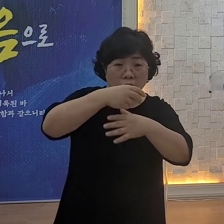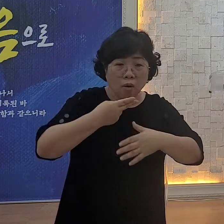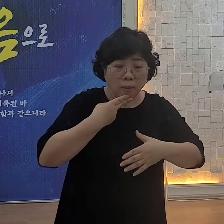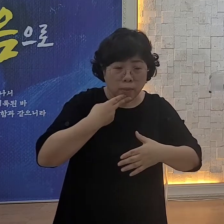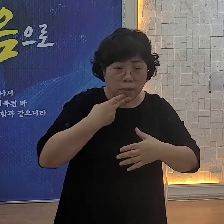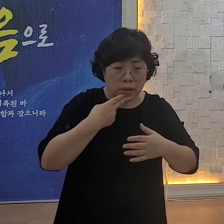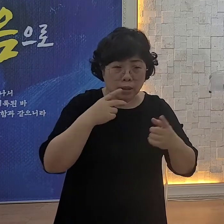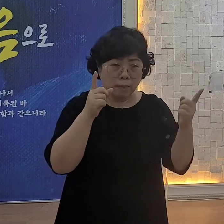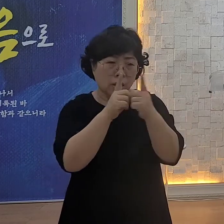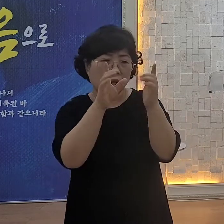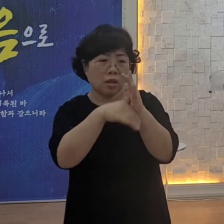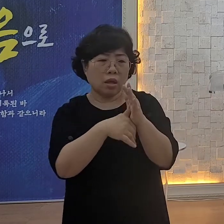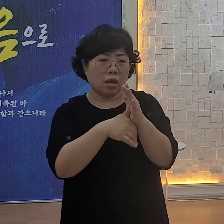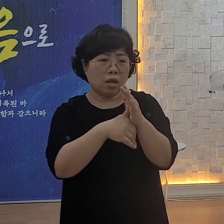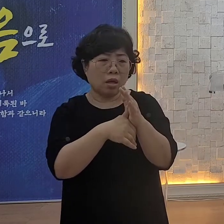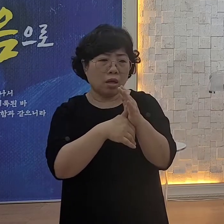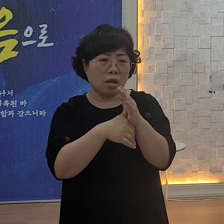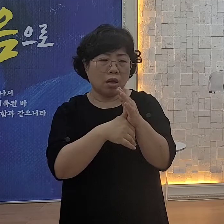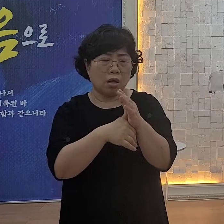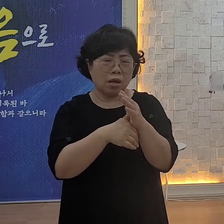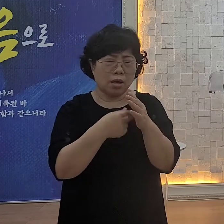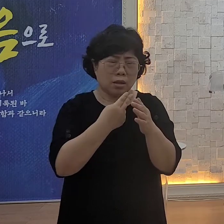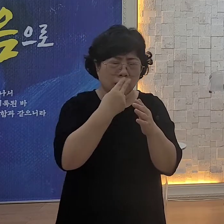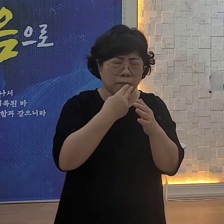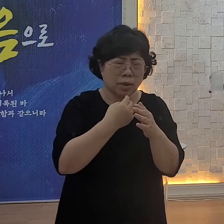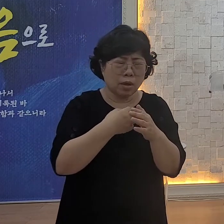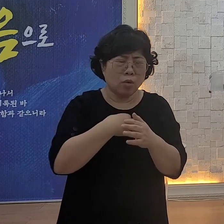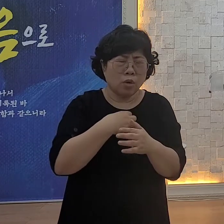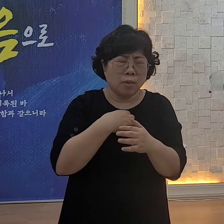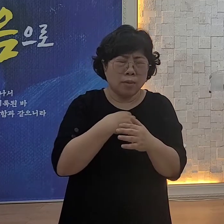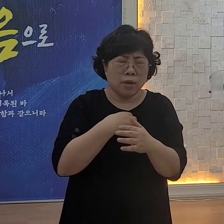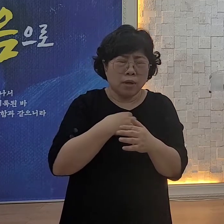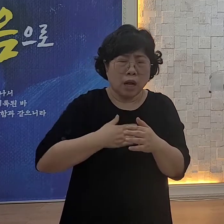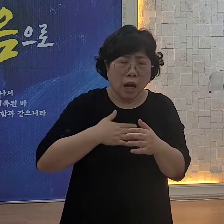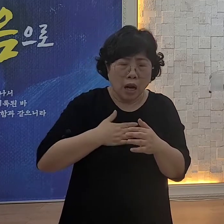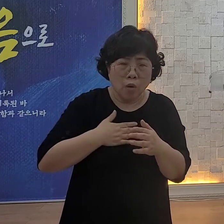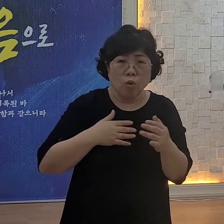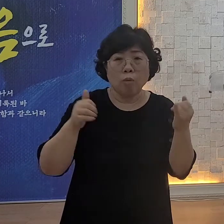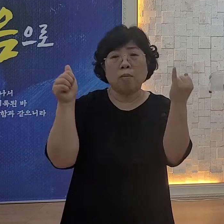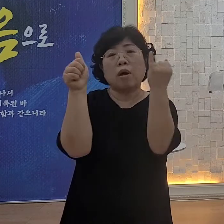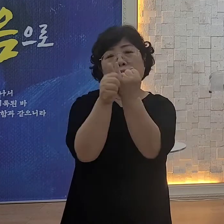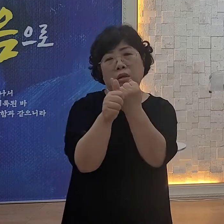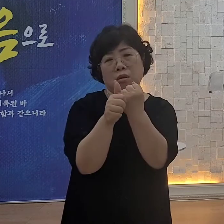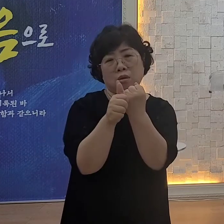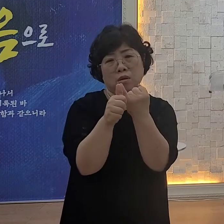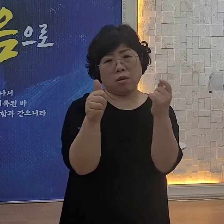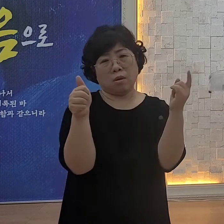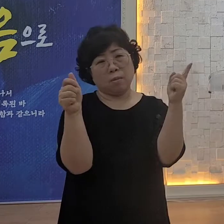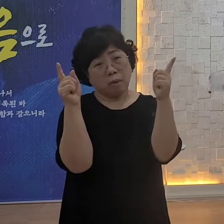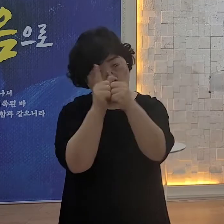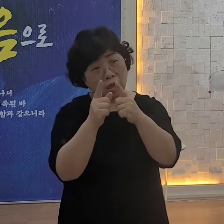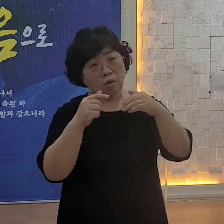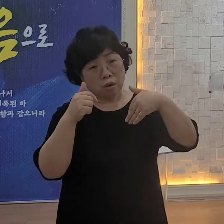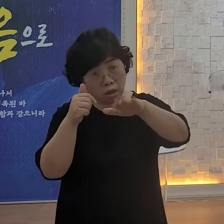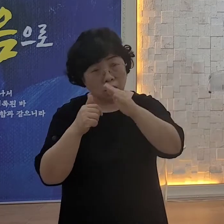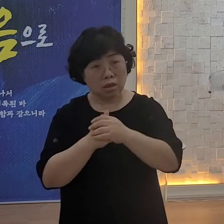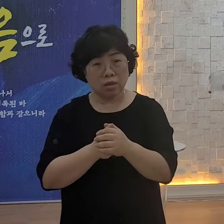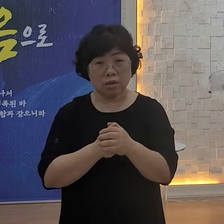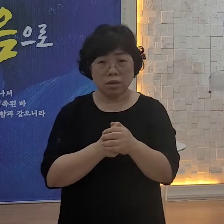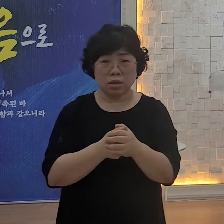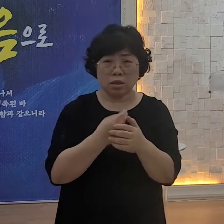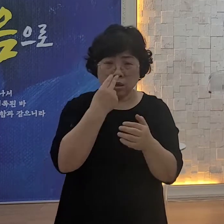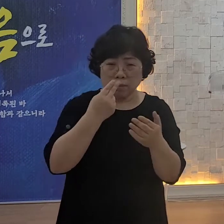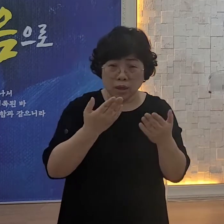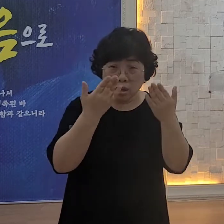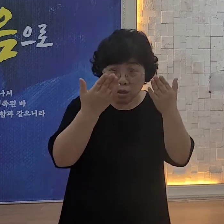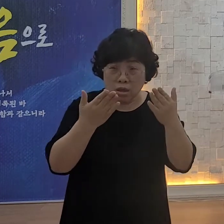그냥 짓밟으려고 하는 그 계략을 알게 된 거예요. 그래서 이걸 알고 그냥 지금 기다릴 수가 없었기 때문에 목숨을 걸고